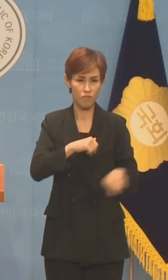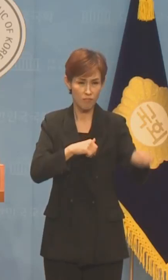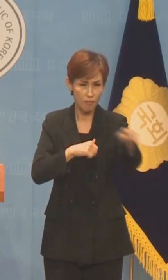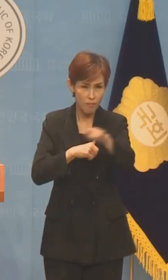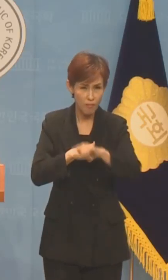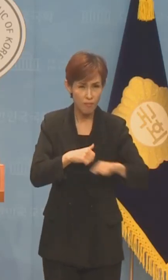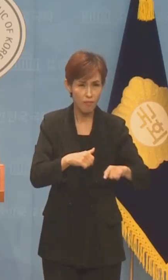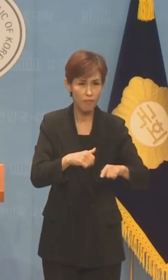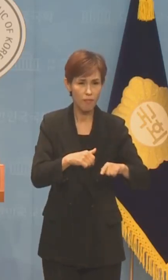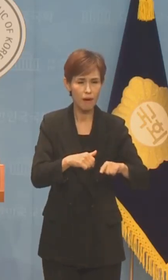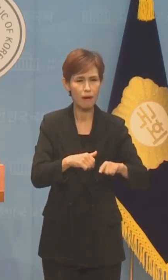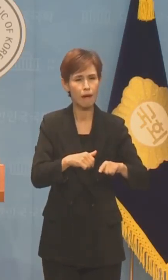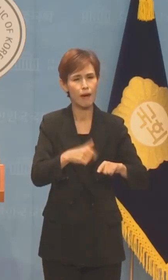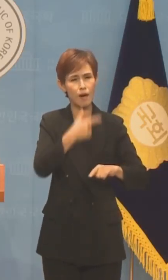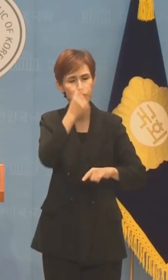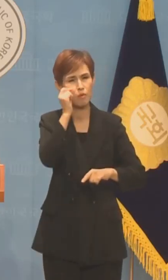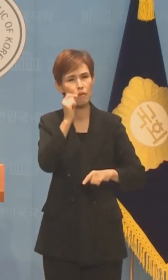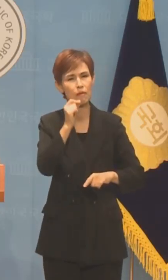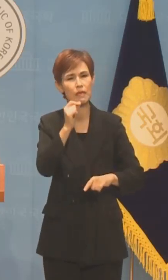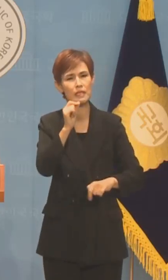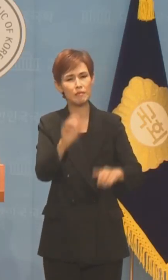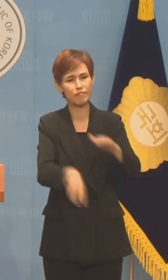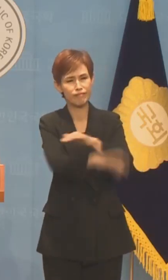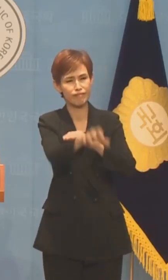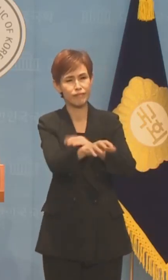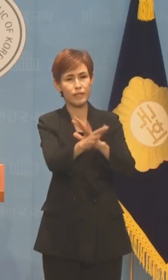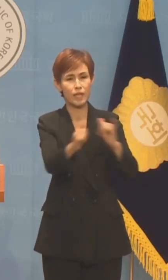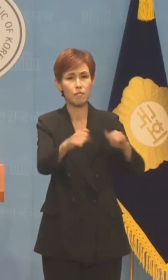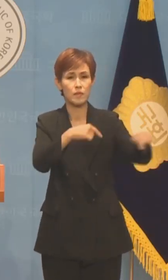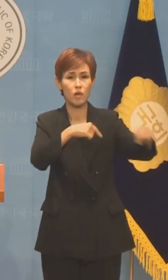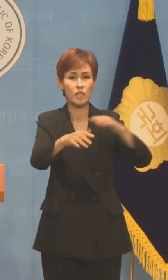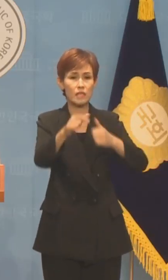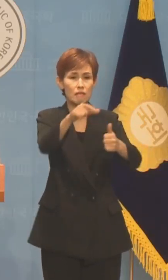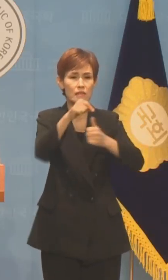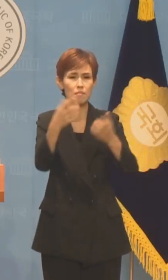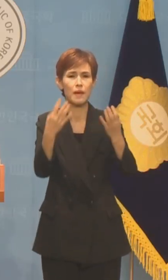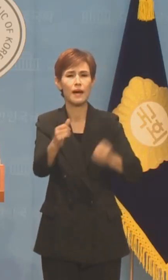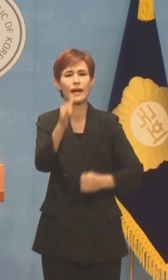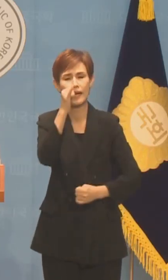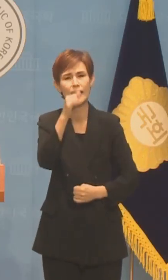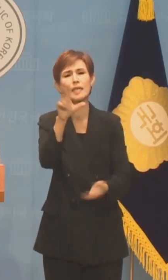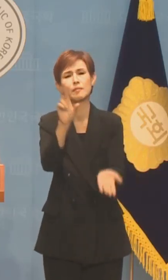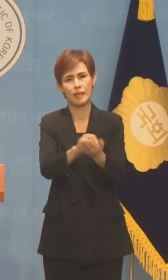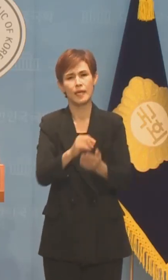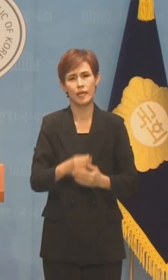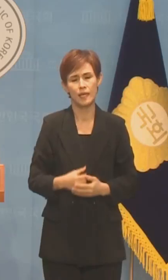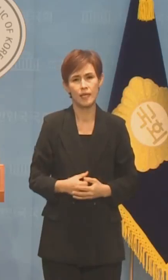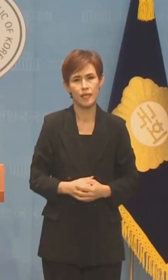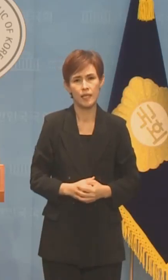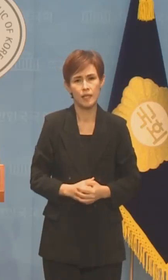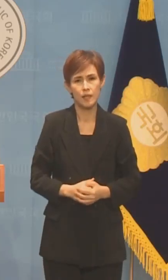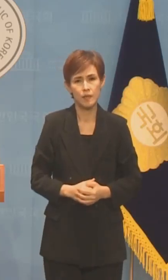중에서 함량 미달의 지역 정치인이 그간 대거 양산돼 왔습니다.